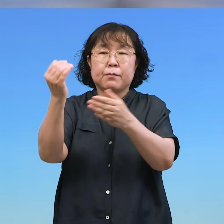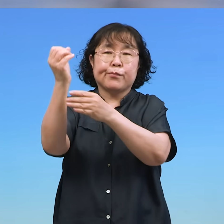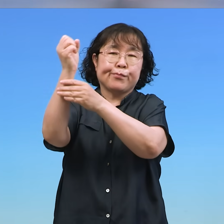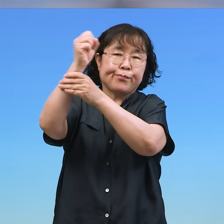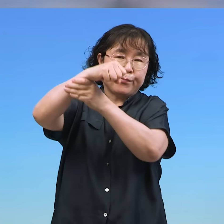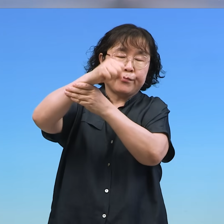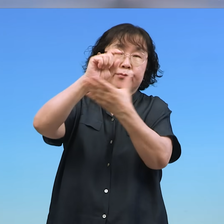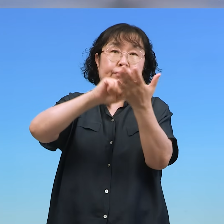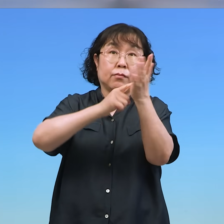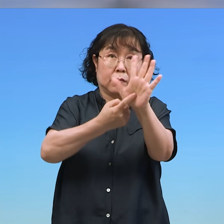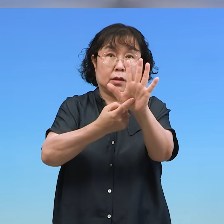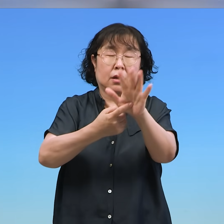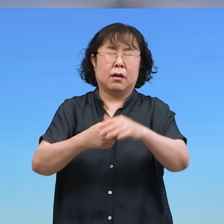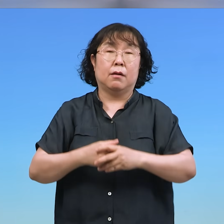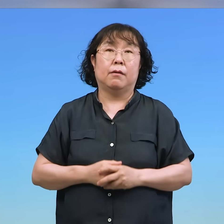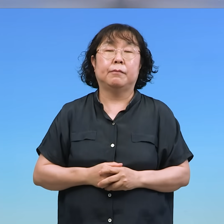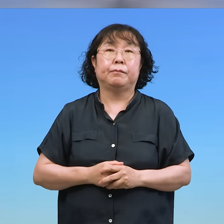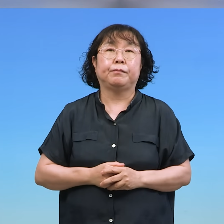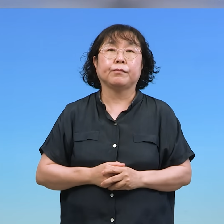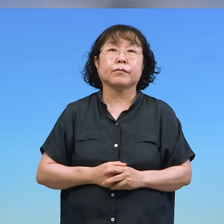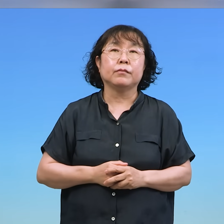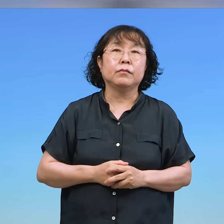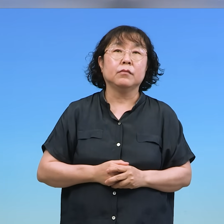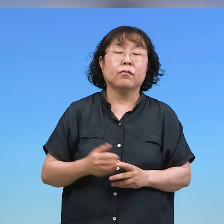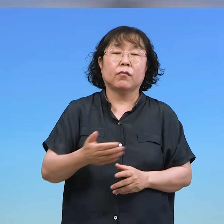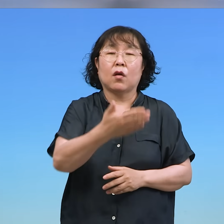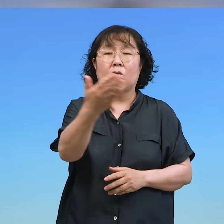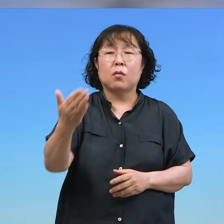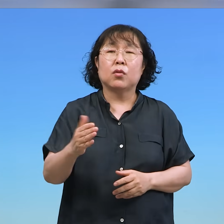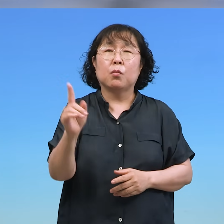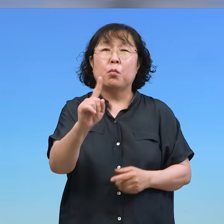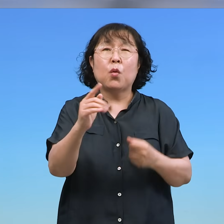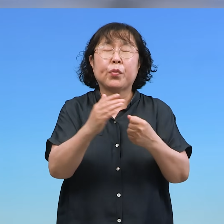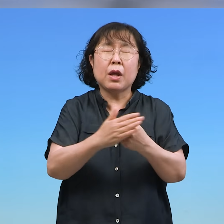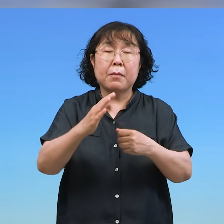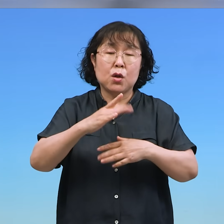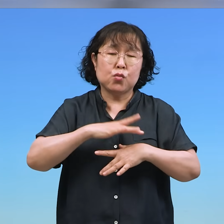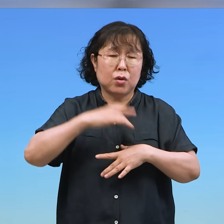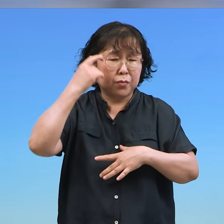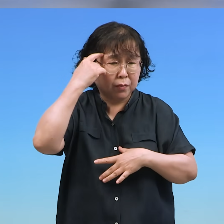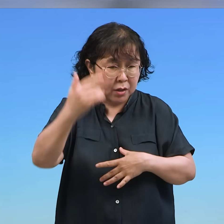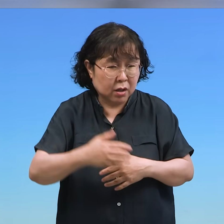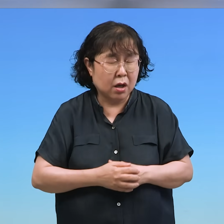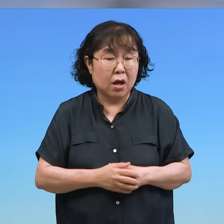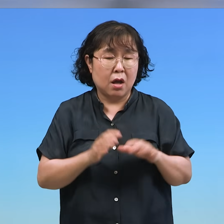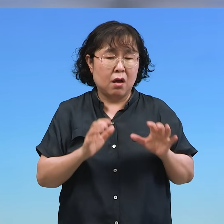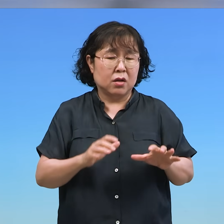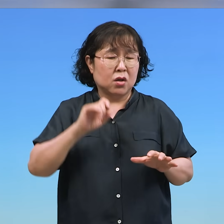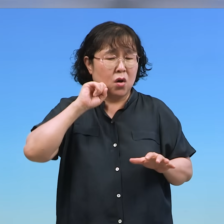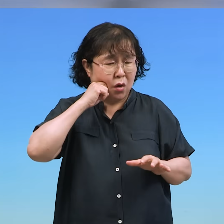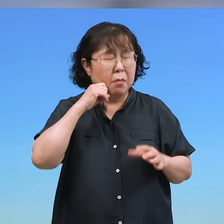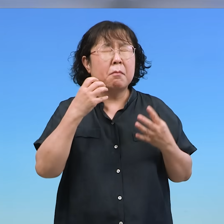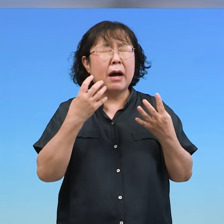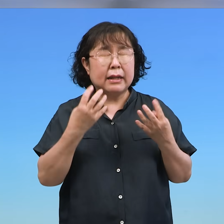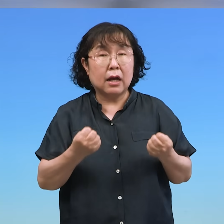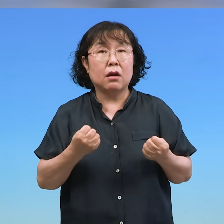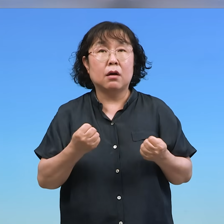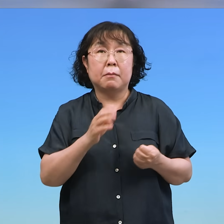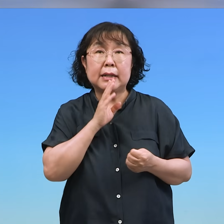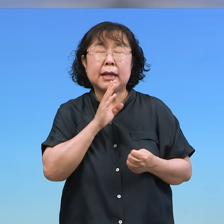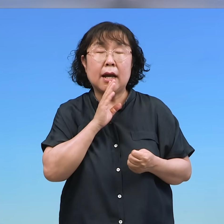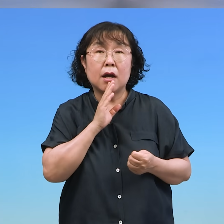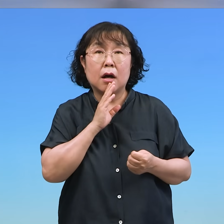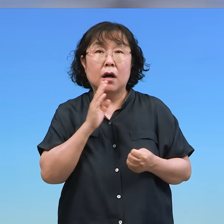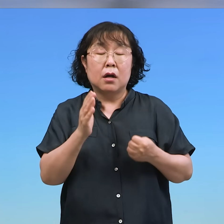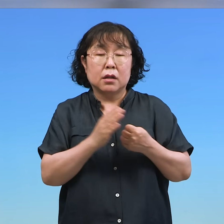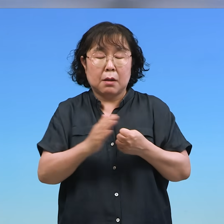나타나는 거 아닙니까? 여러분, 무슨 일로 그렇게 두려우세요? 현실을 보면 그 두려움이 맞아요. 여러 가지 어려움이 있는 건